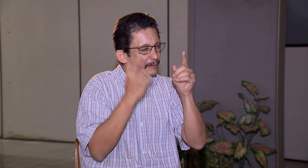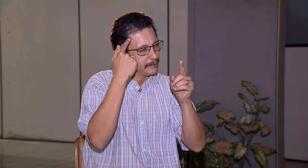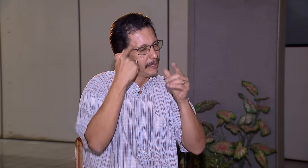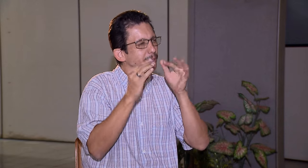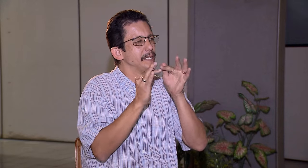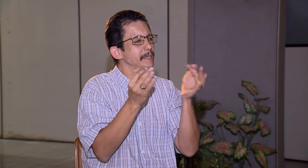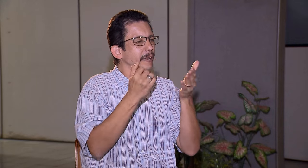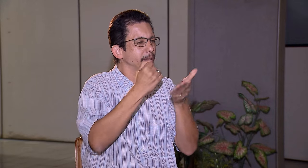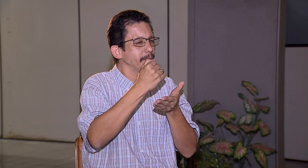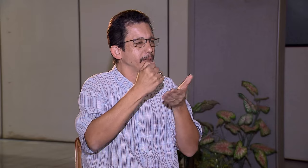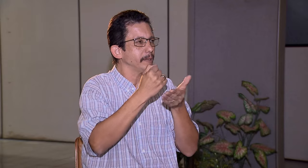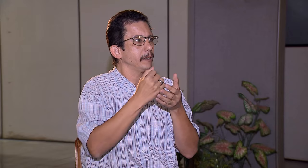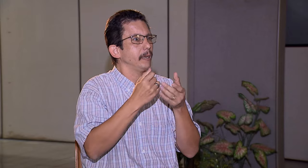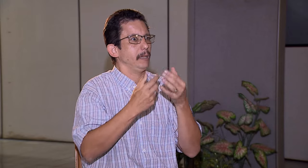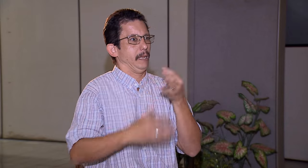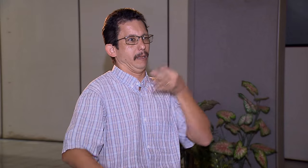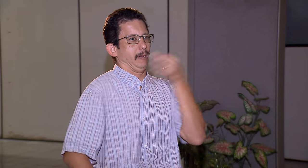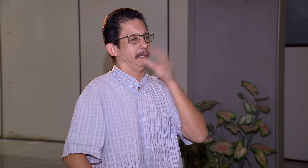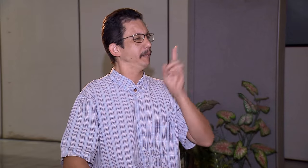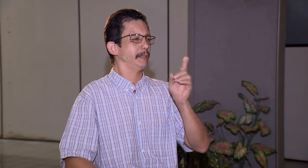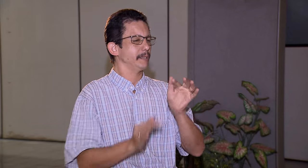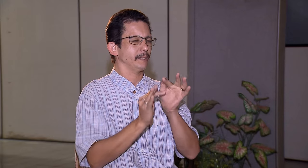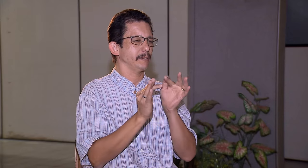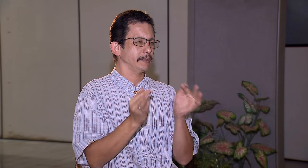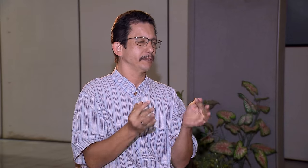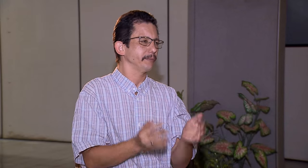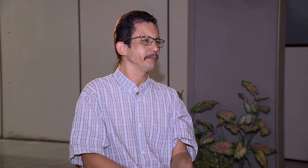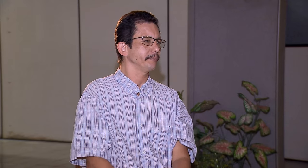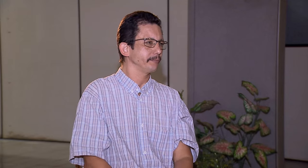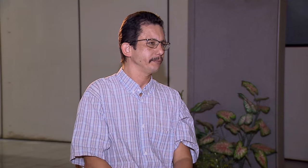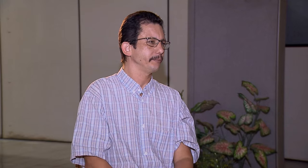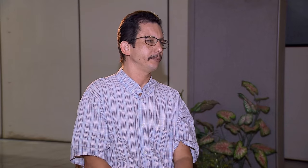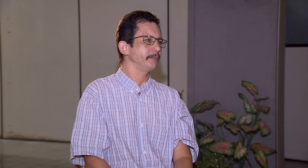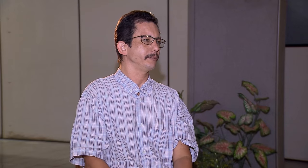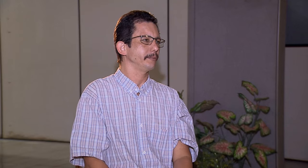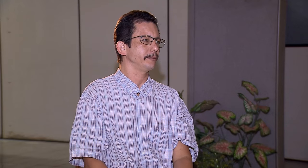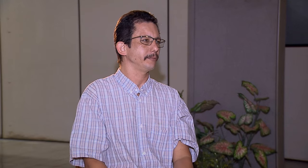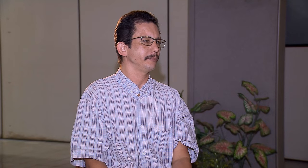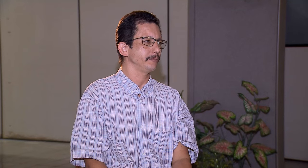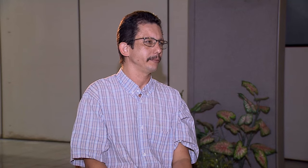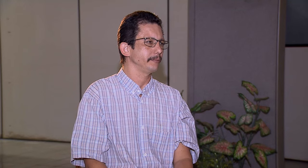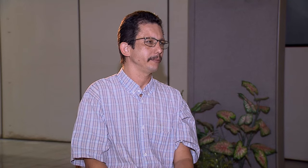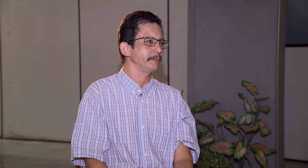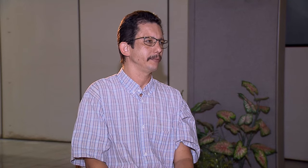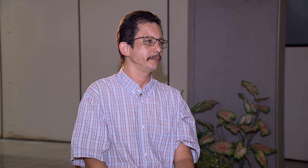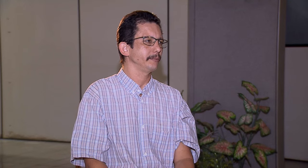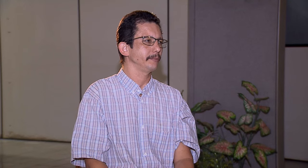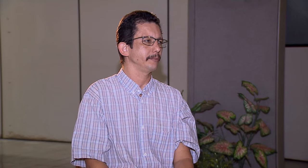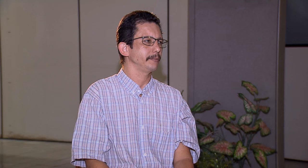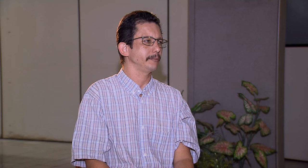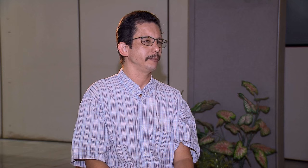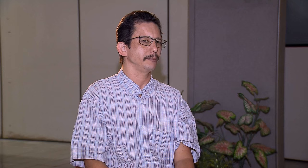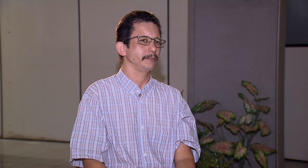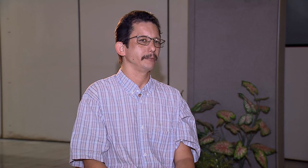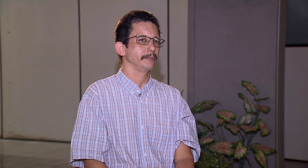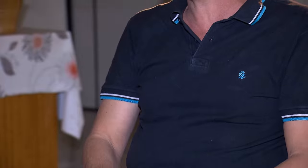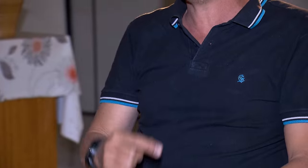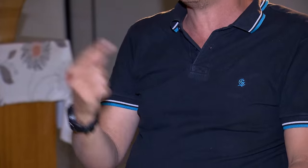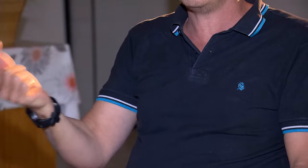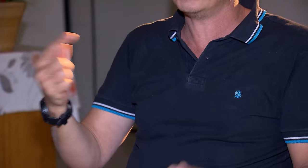minha irmã e eu. Né? Então, o restante da família é um vocabulário mais simples na língua de sinais. De acordo